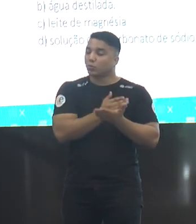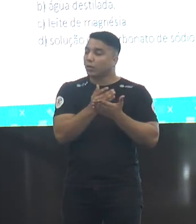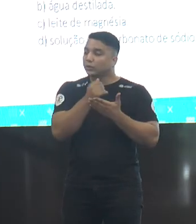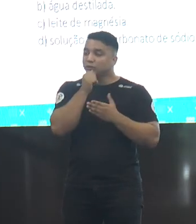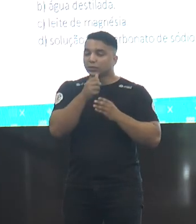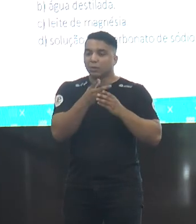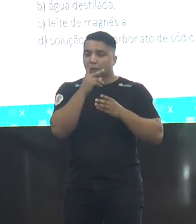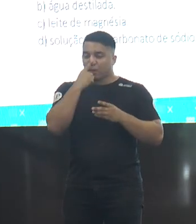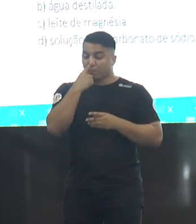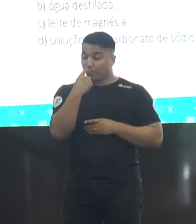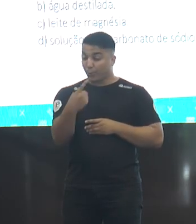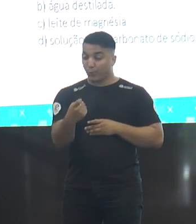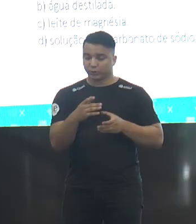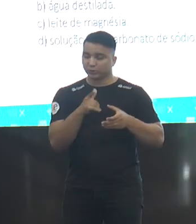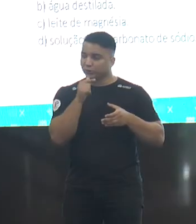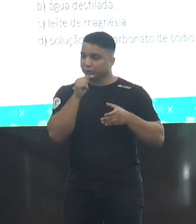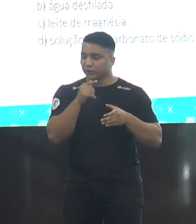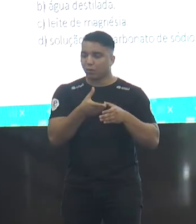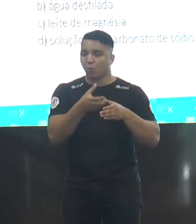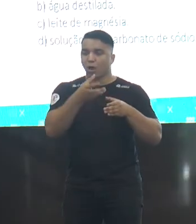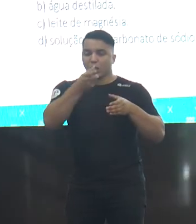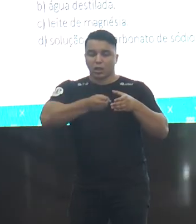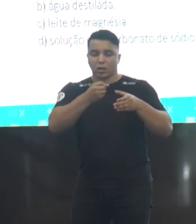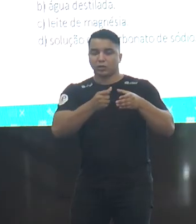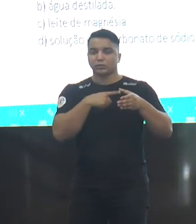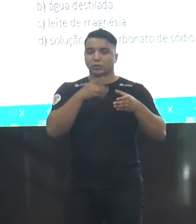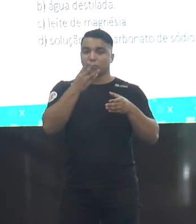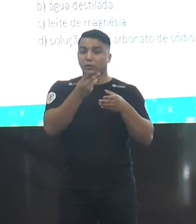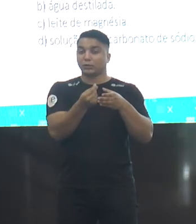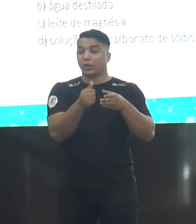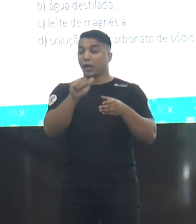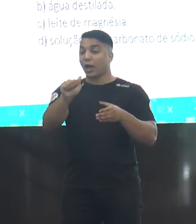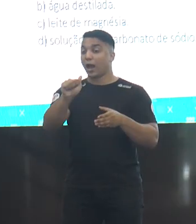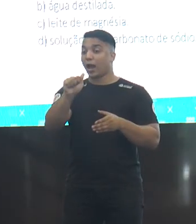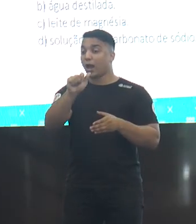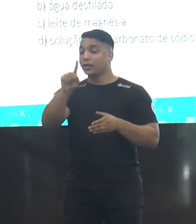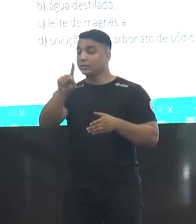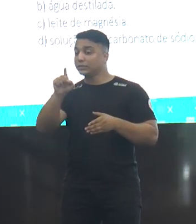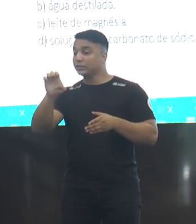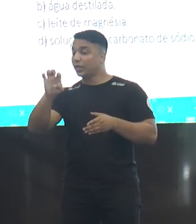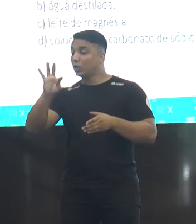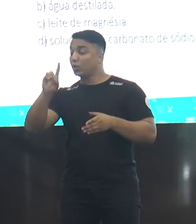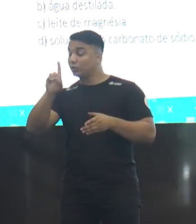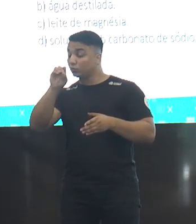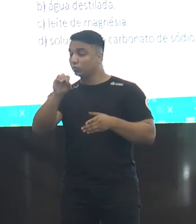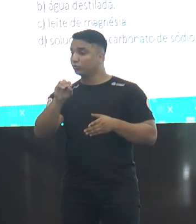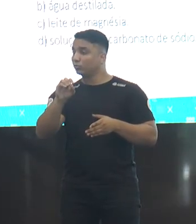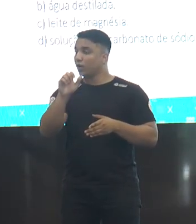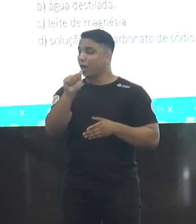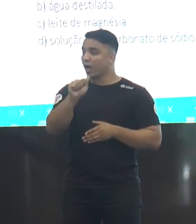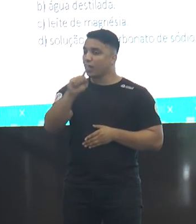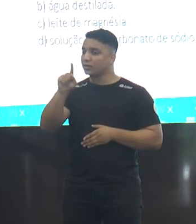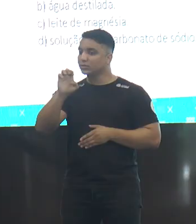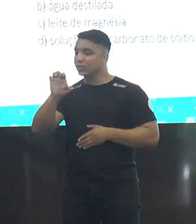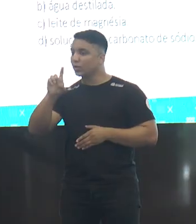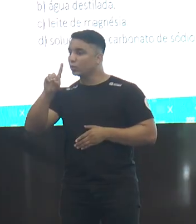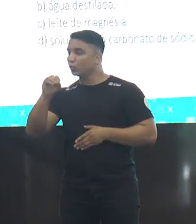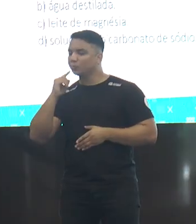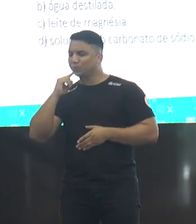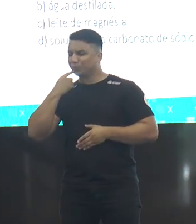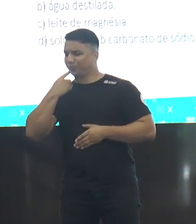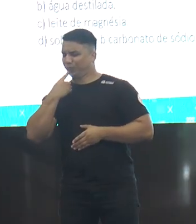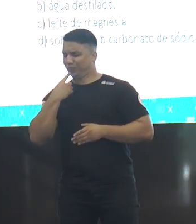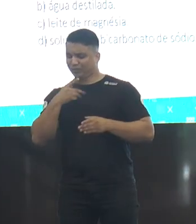leite vai estragando, você diz que ele está ficando o quê? Azedo, né? O leite não vai